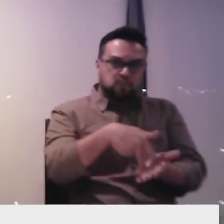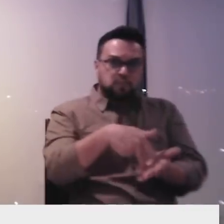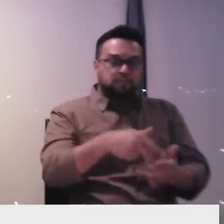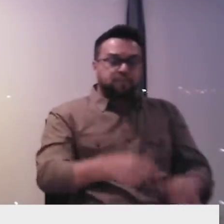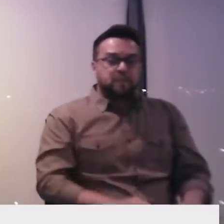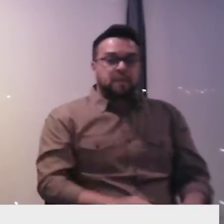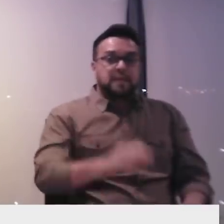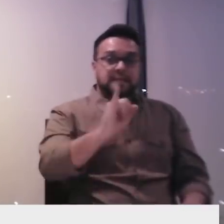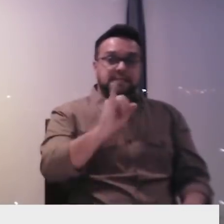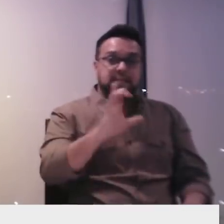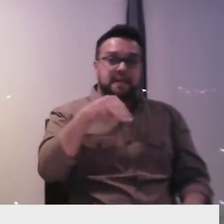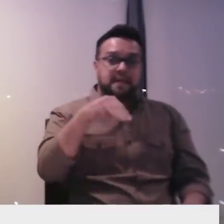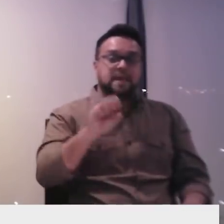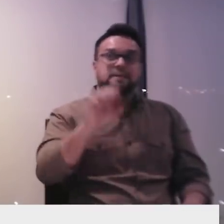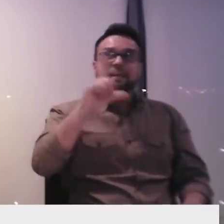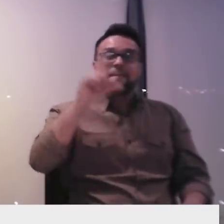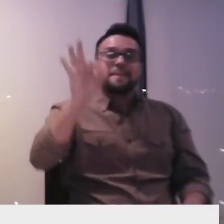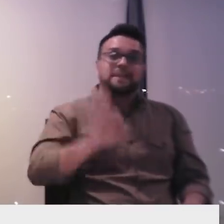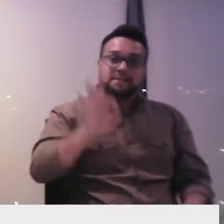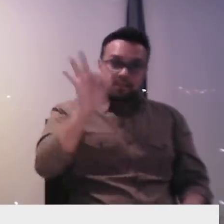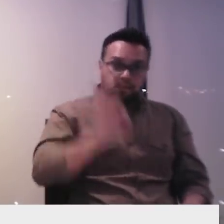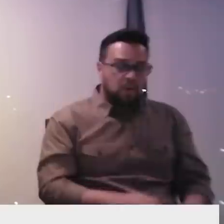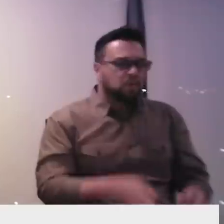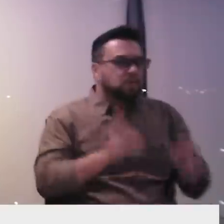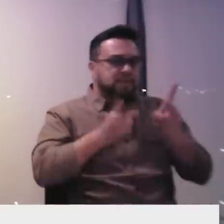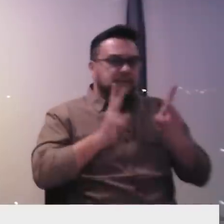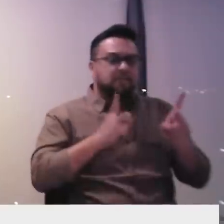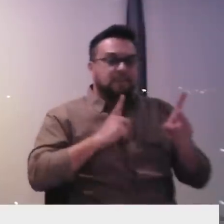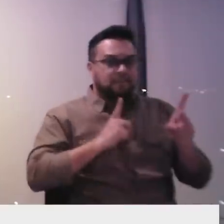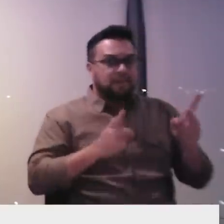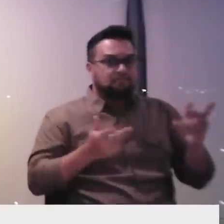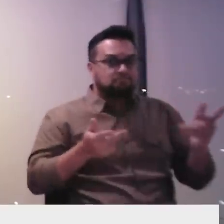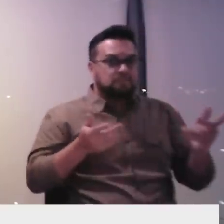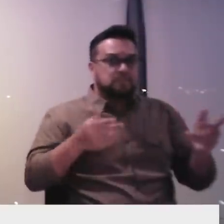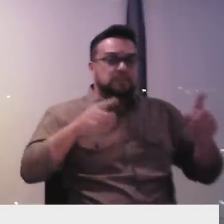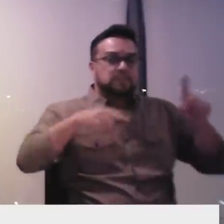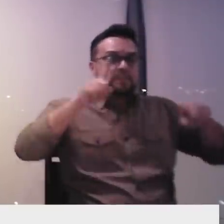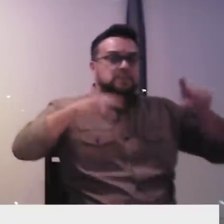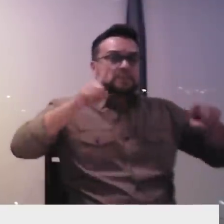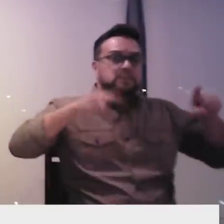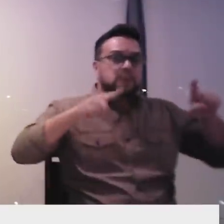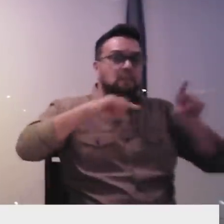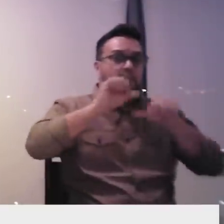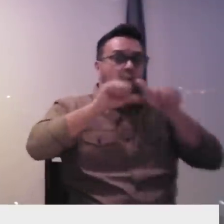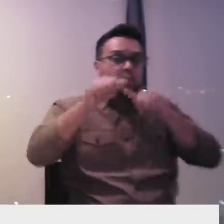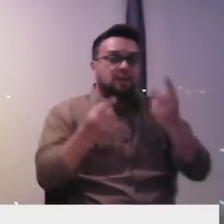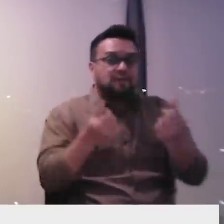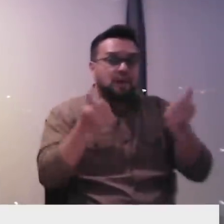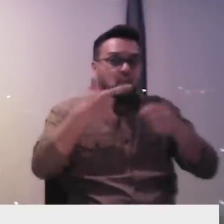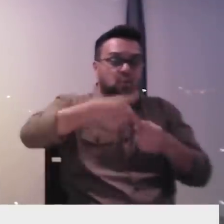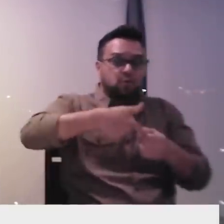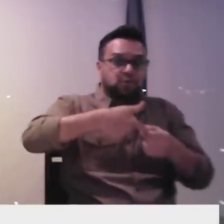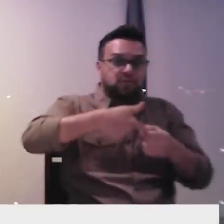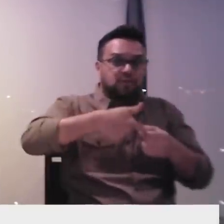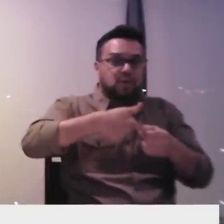é fixo num percentual. E toda vez que balança o preço do combustível, lá na ponta, aumenta o